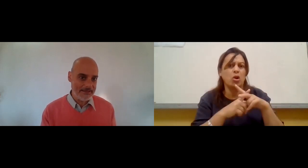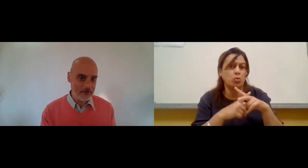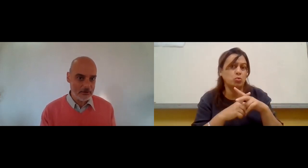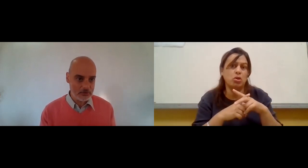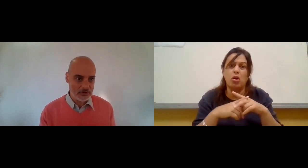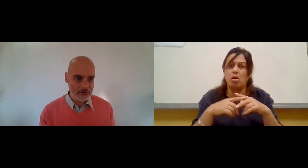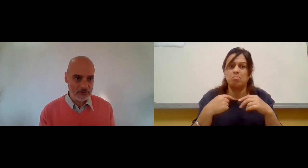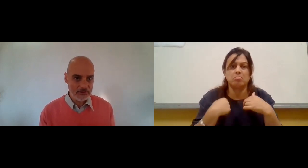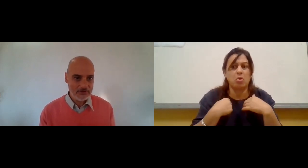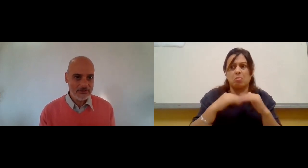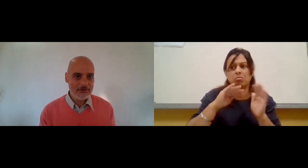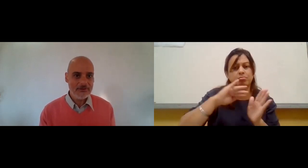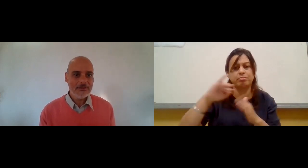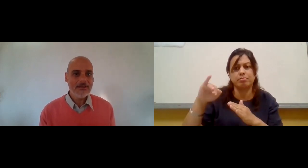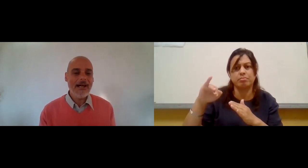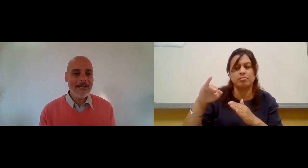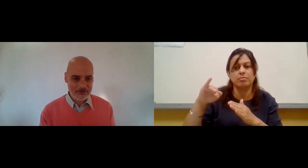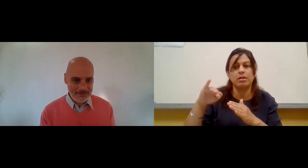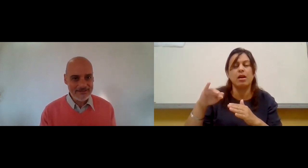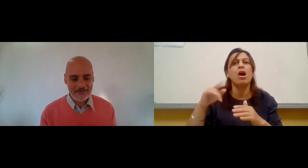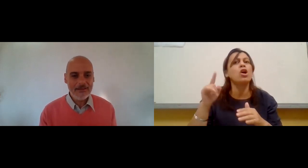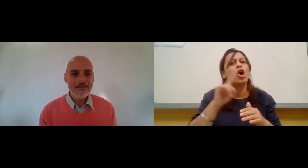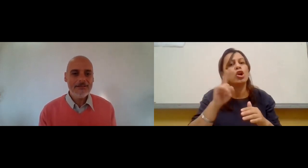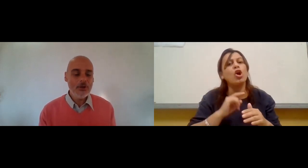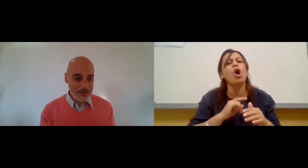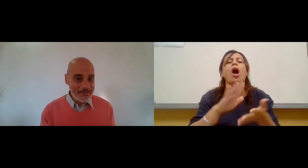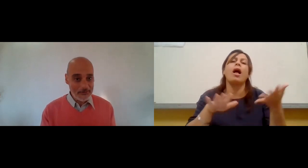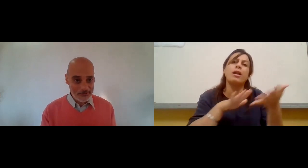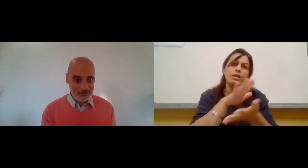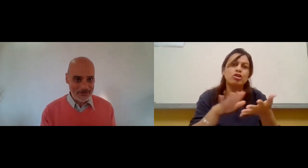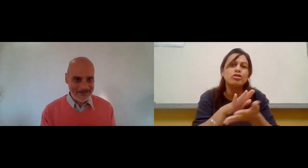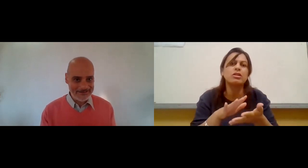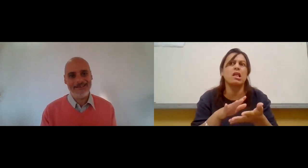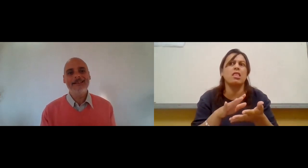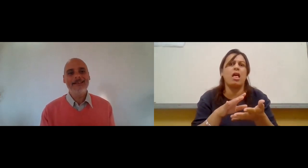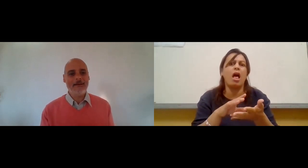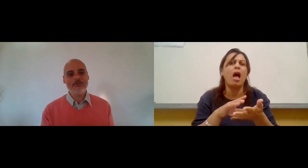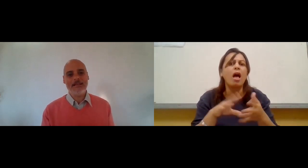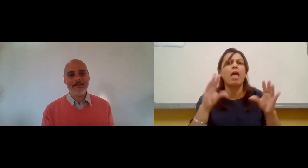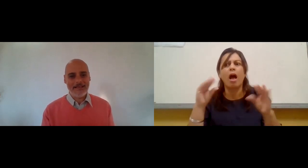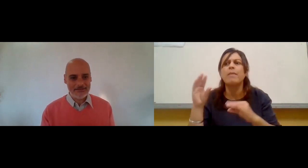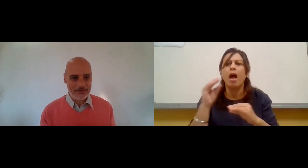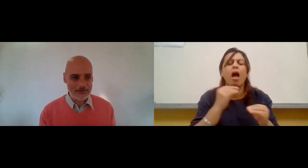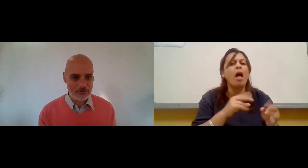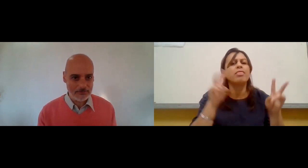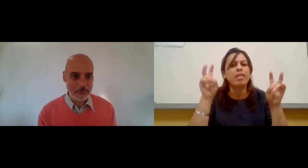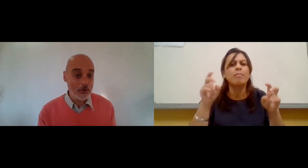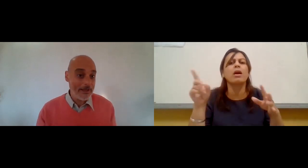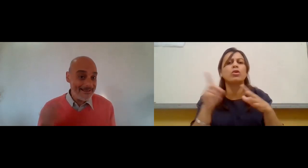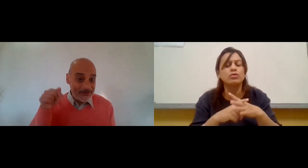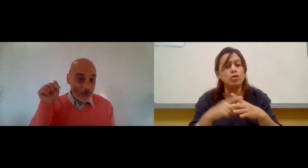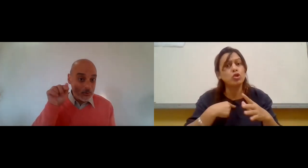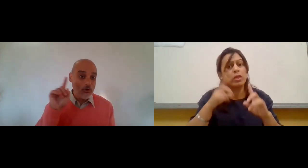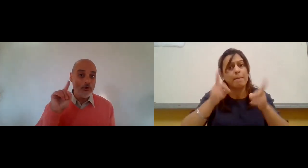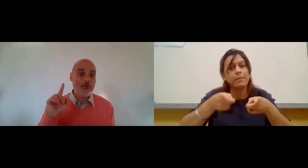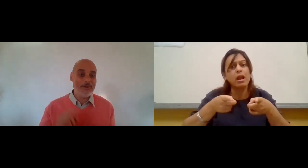me separé de los No, no, discursos. en la sociedad mismo se habla, no digo Ah, la que usted sociedad lo sí. haya- No, yo también hablo de inclusión bastante, y vamos a tener bastante sobre inclusión, pero no,